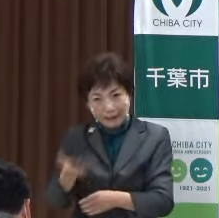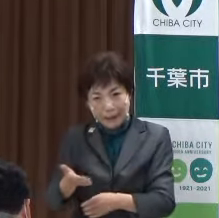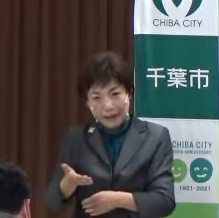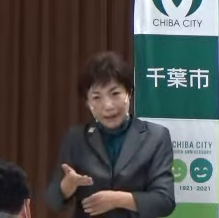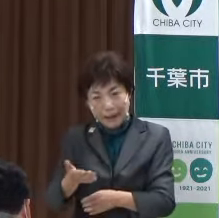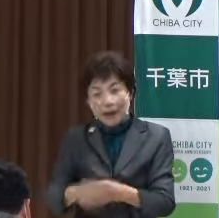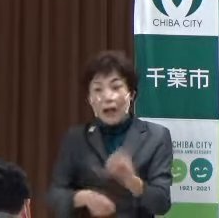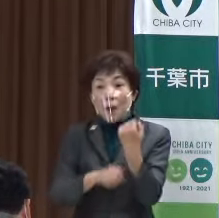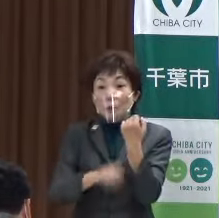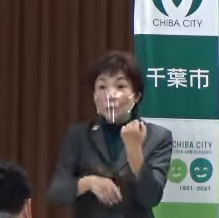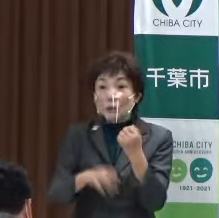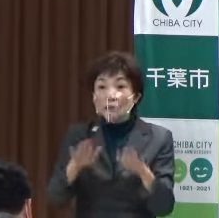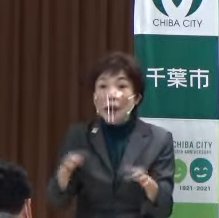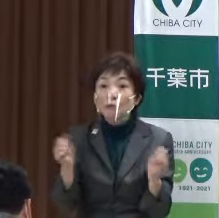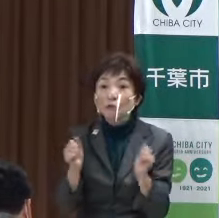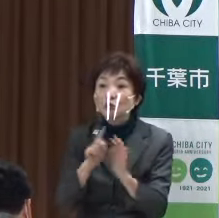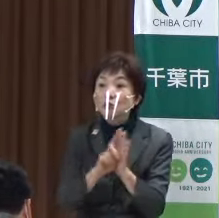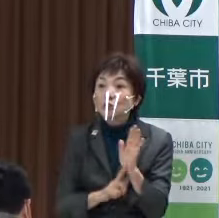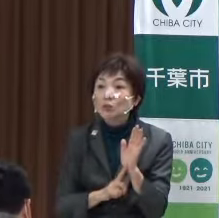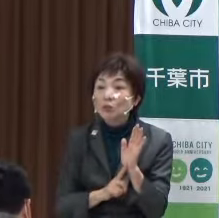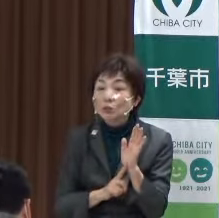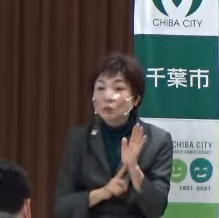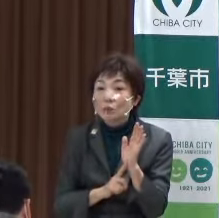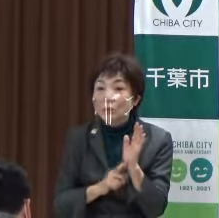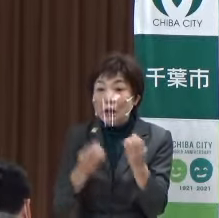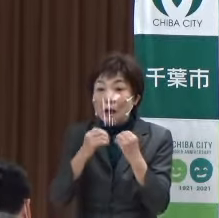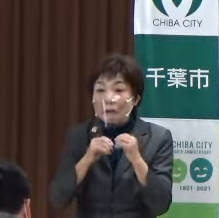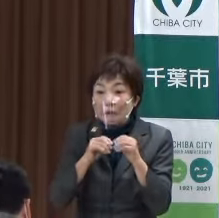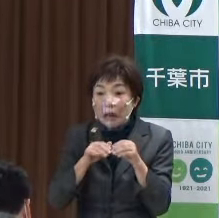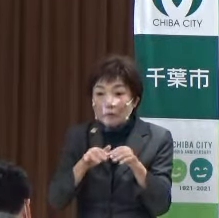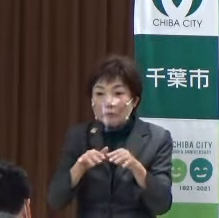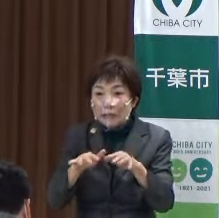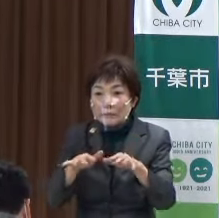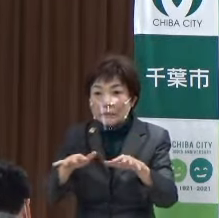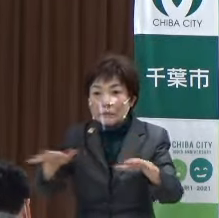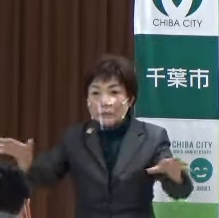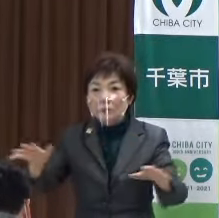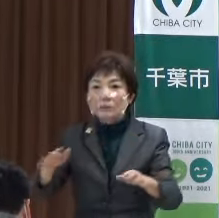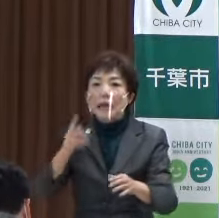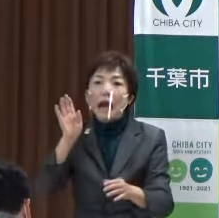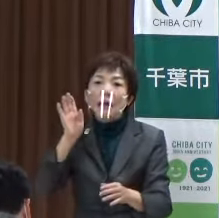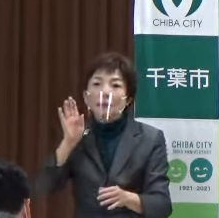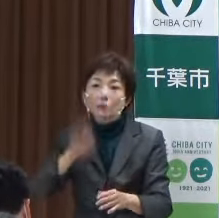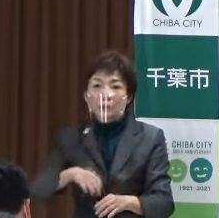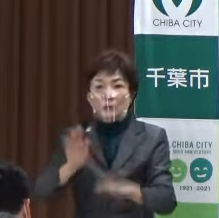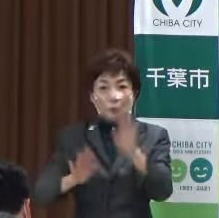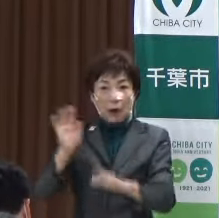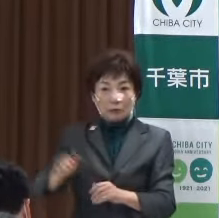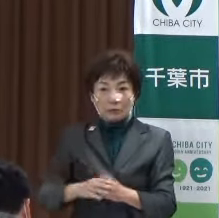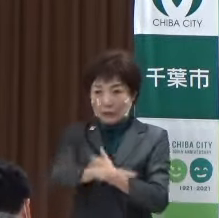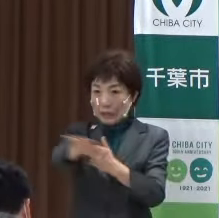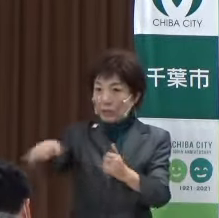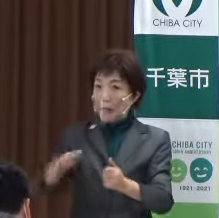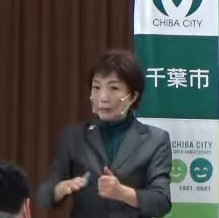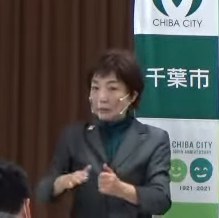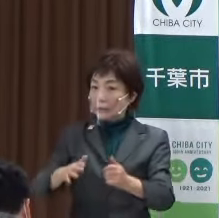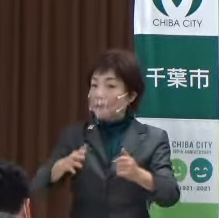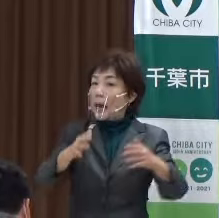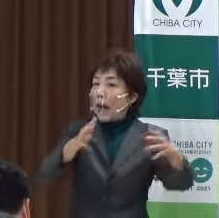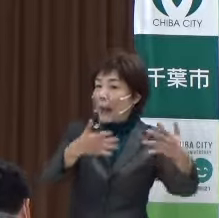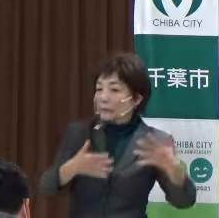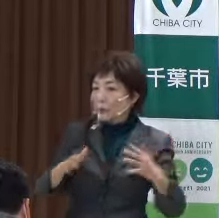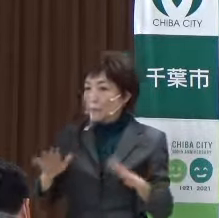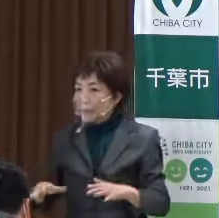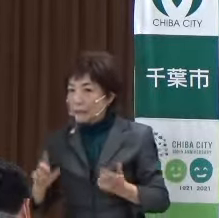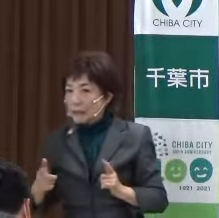もともと冬ですから、感染が拡大しやすい状況が、 にあり、そして春と違